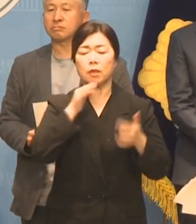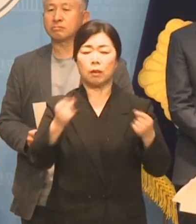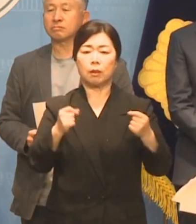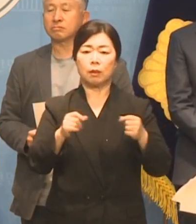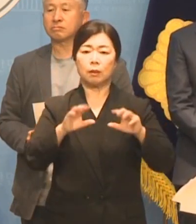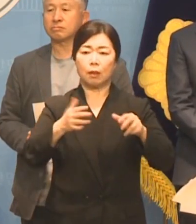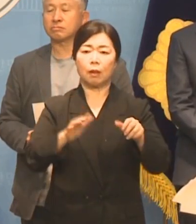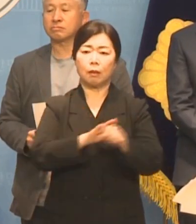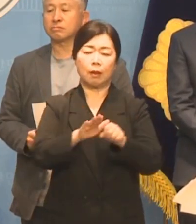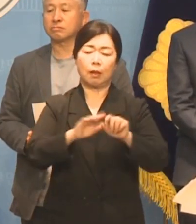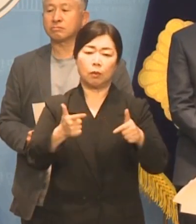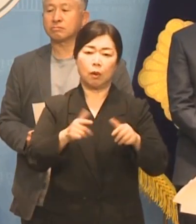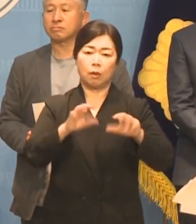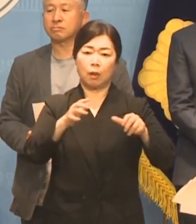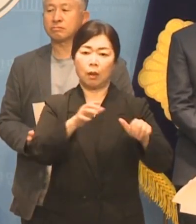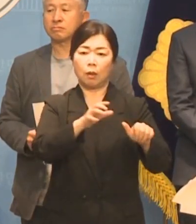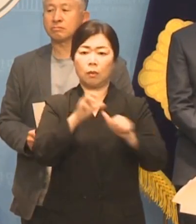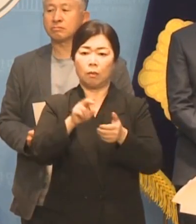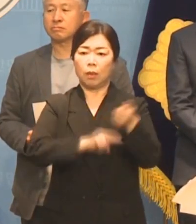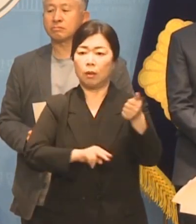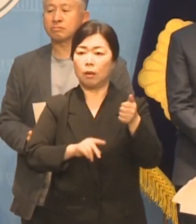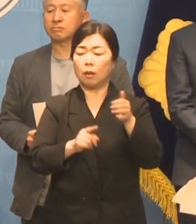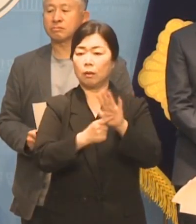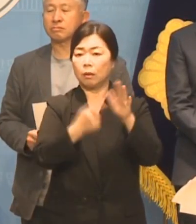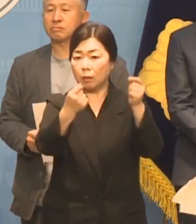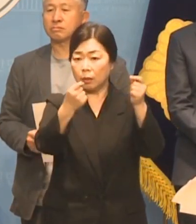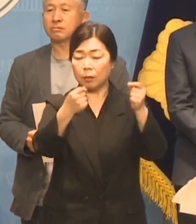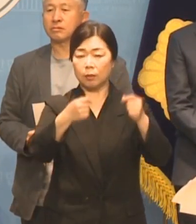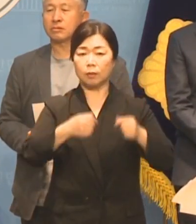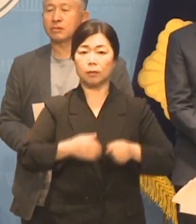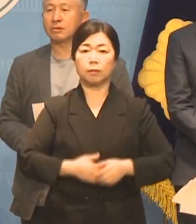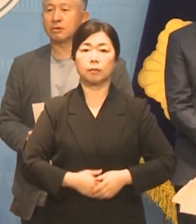이렇게 생각을 하면서 제 이야기를 드리겠습니다.